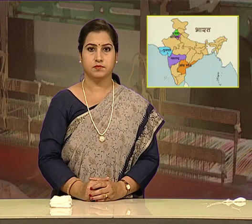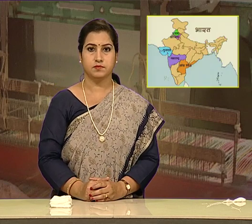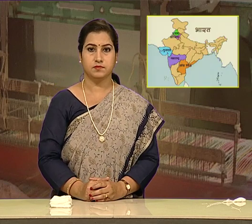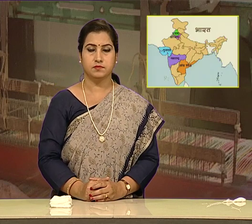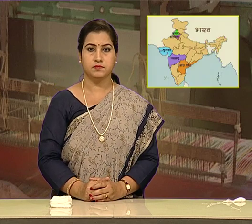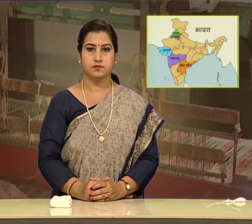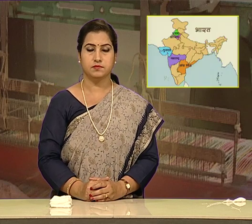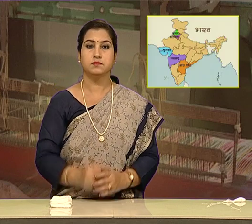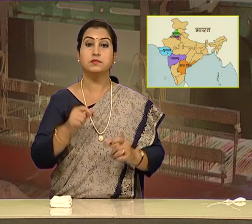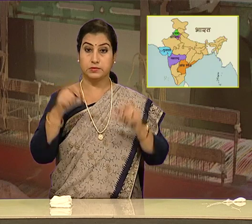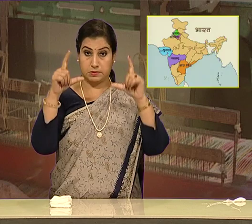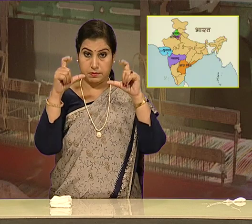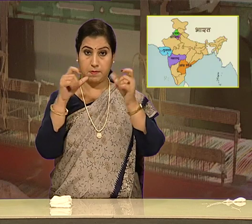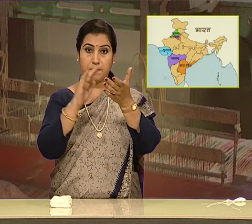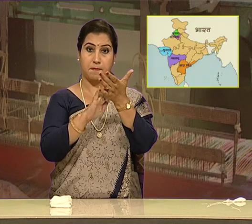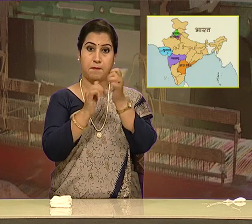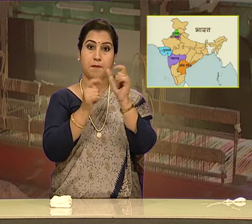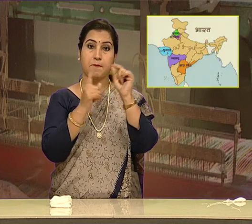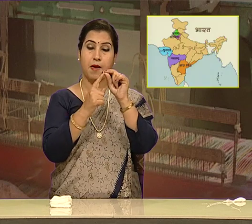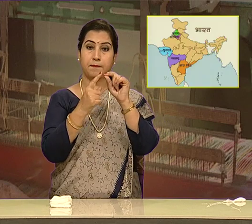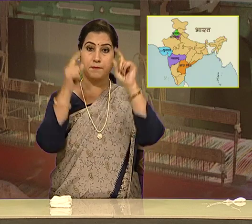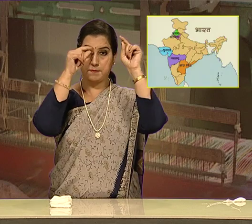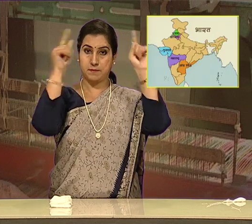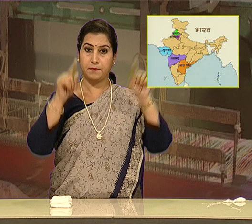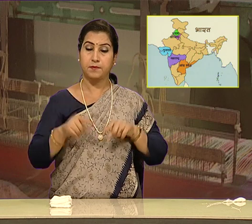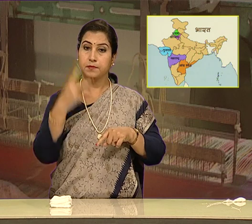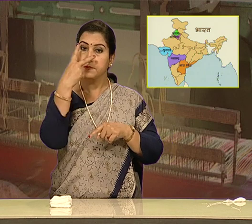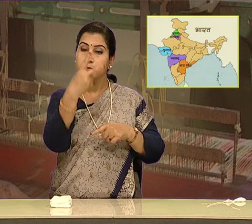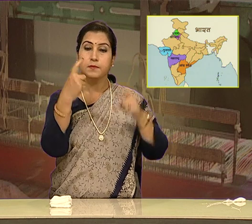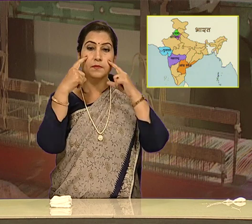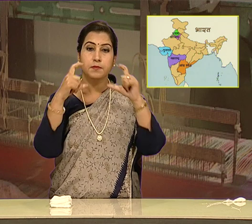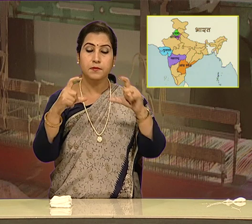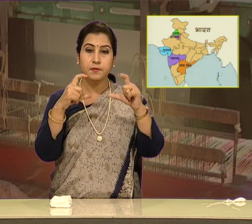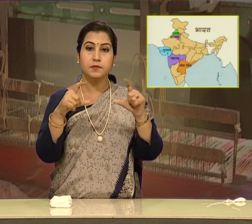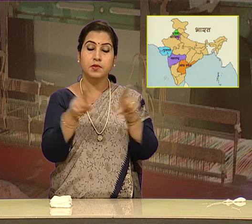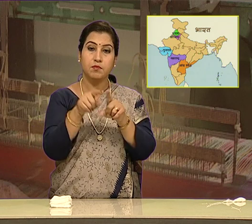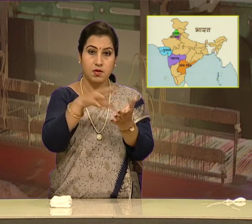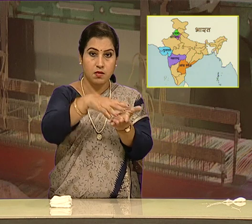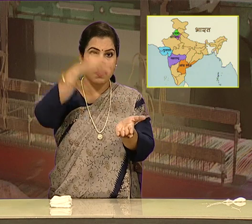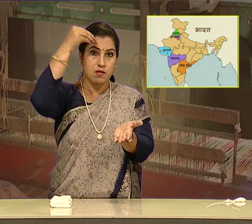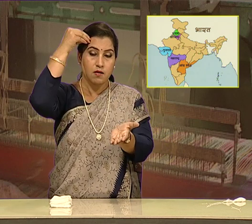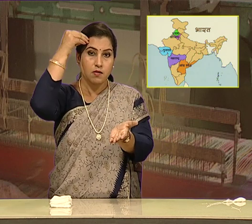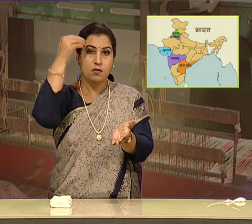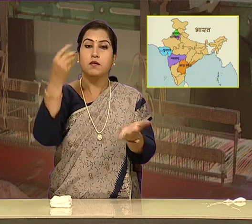इस मानचित्र को ध्यान से देखिए और जानिए कि कपास की